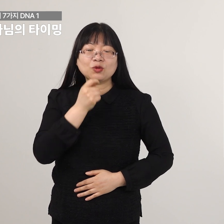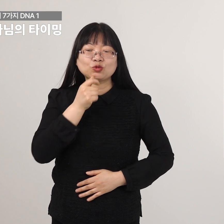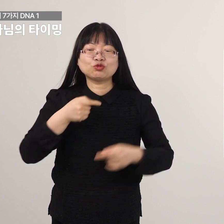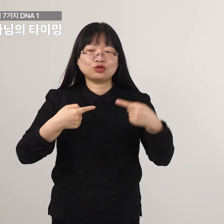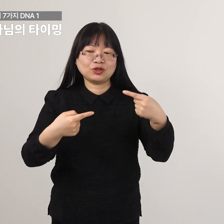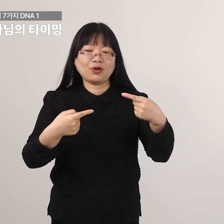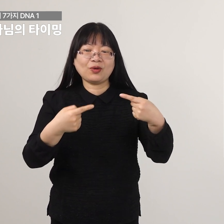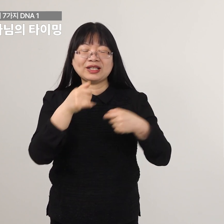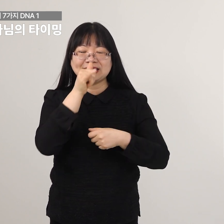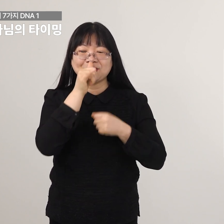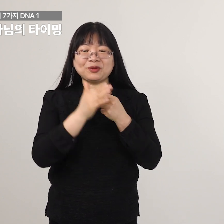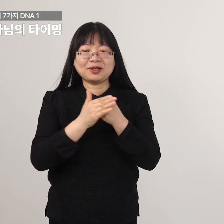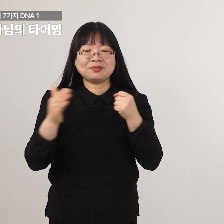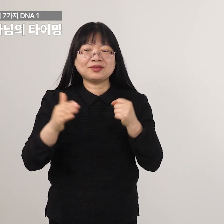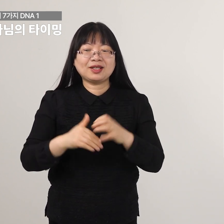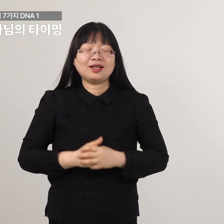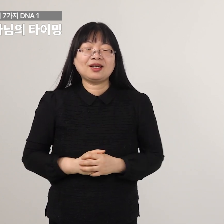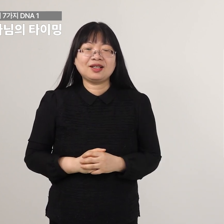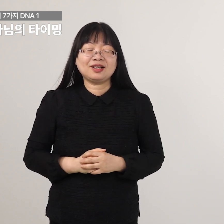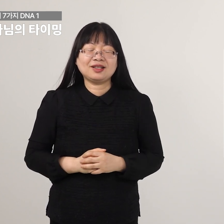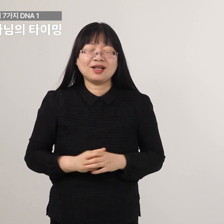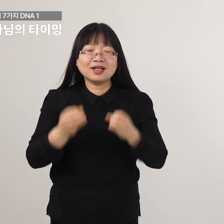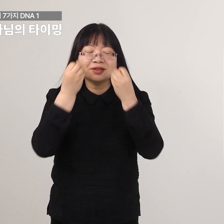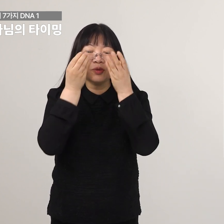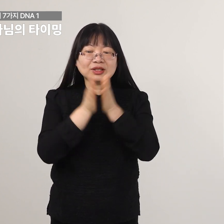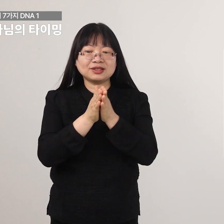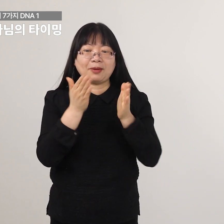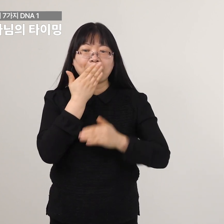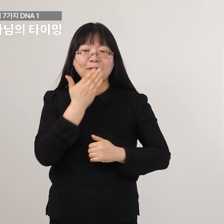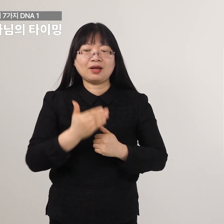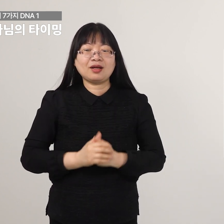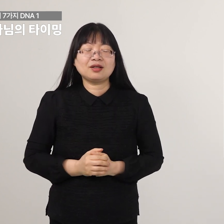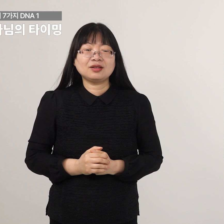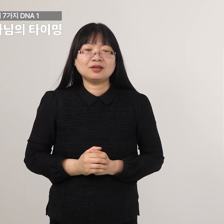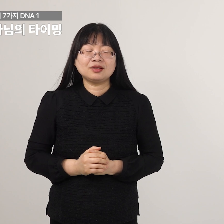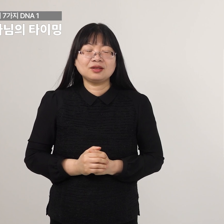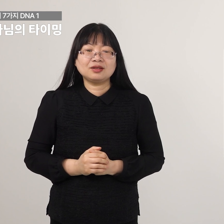있어요. 그래서 새로 시작할 수가 있습니다.